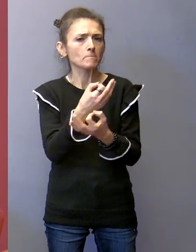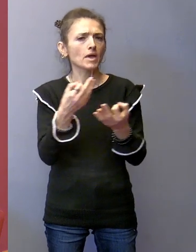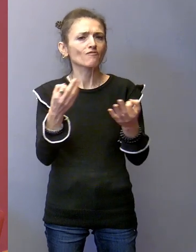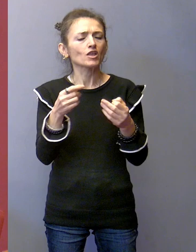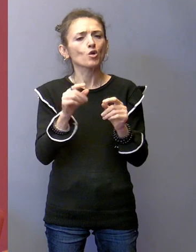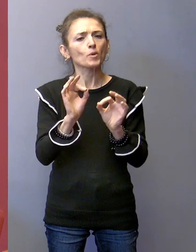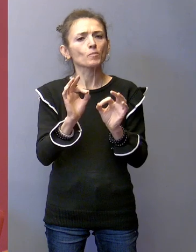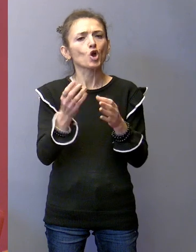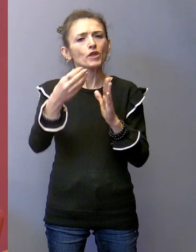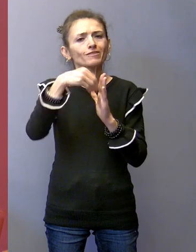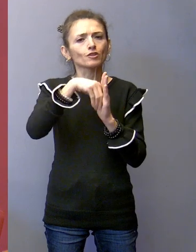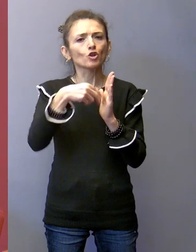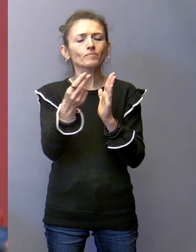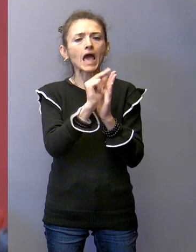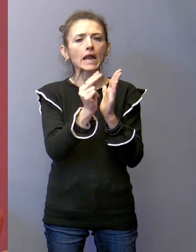urbanistica